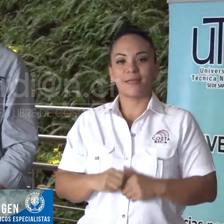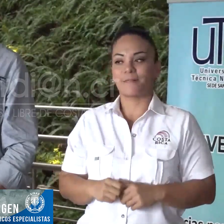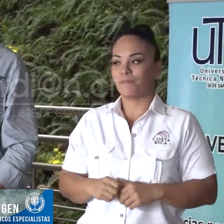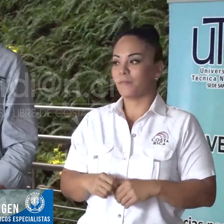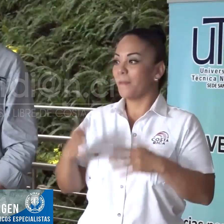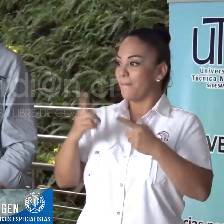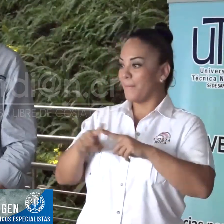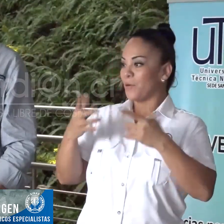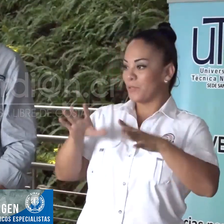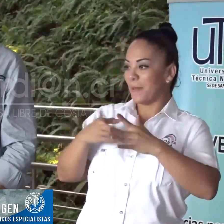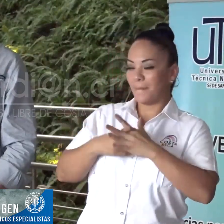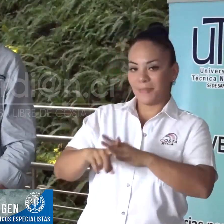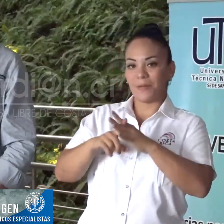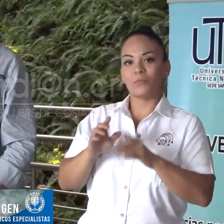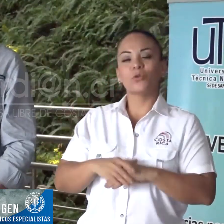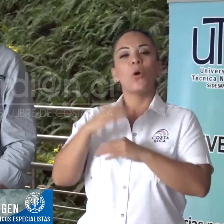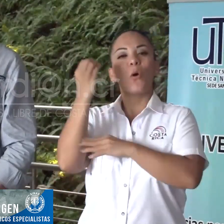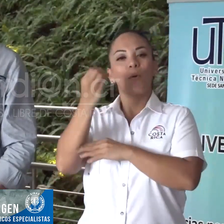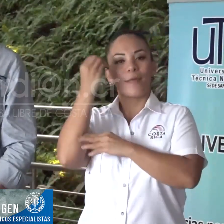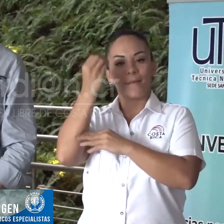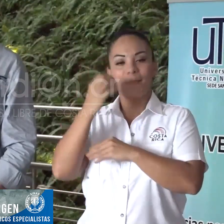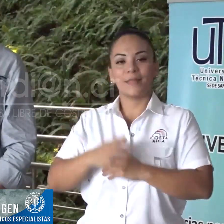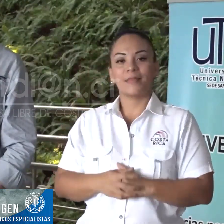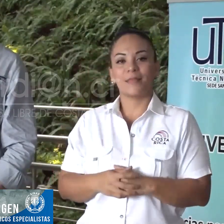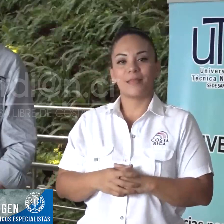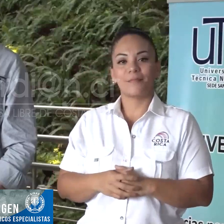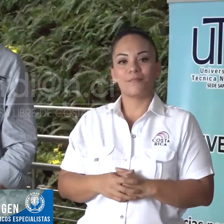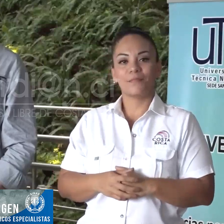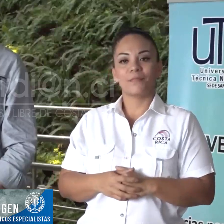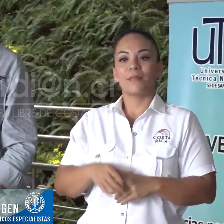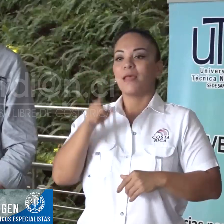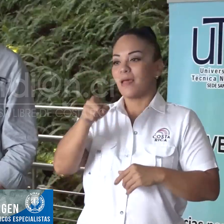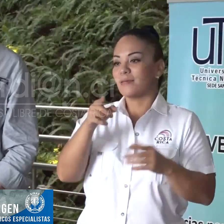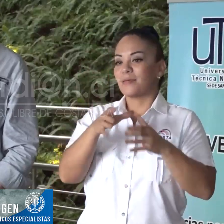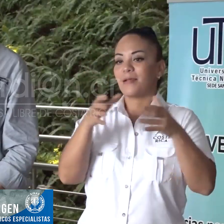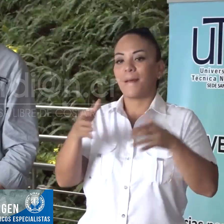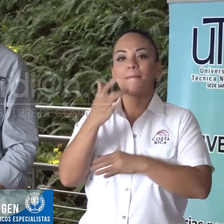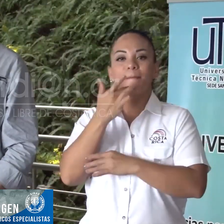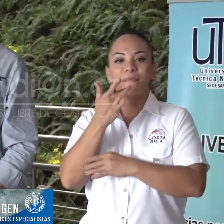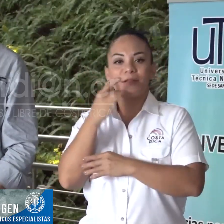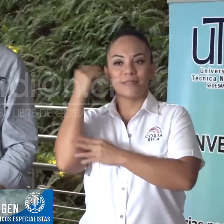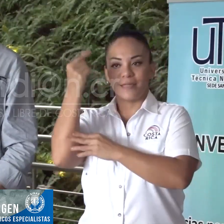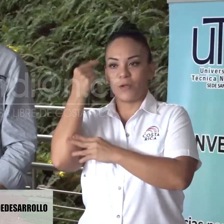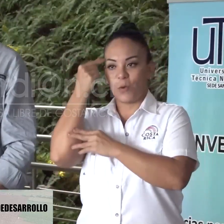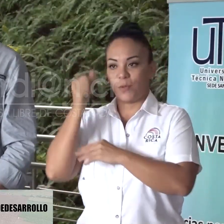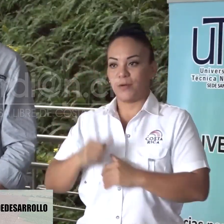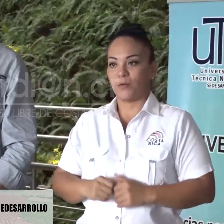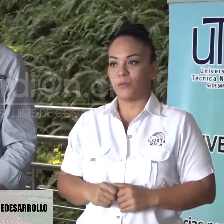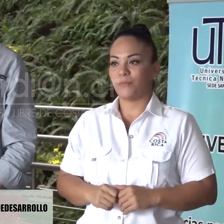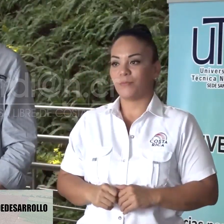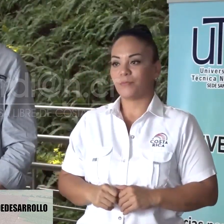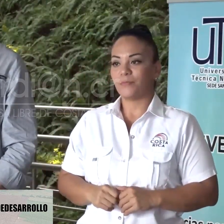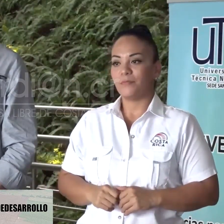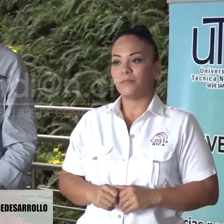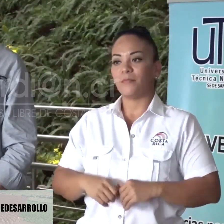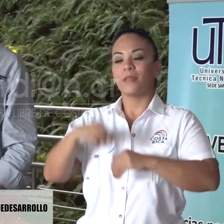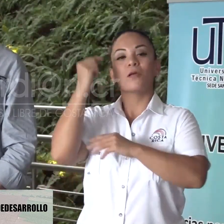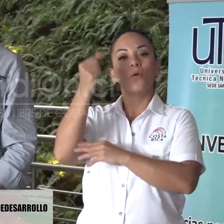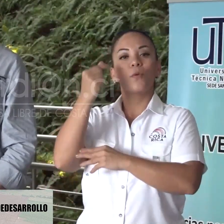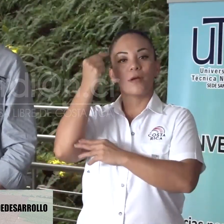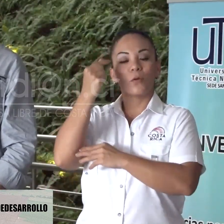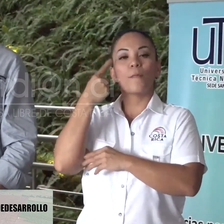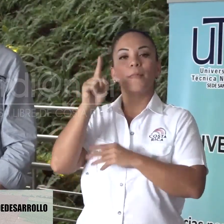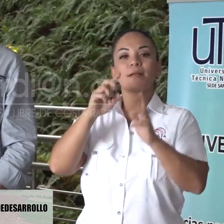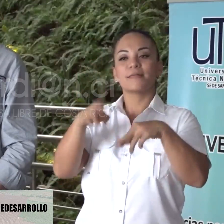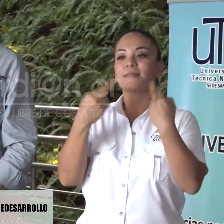Y ya empezamos. Obviamente, esa sería una gran preferencia del gobierno. El gobierno para